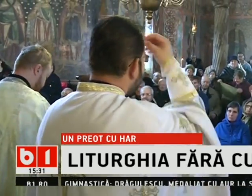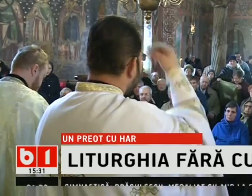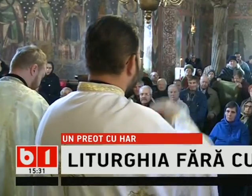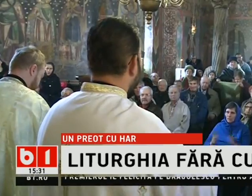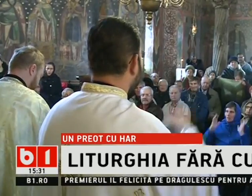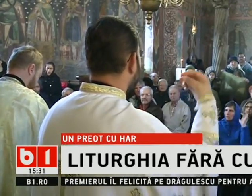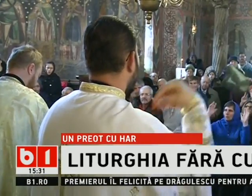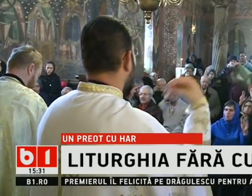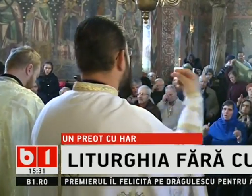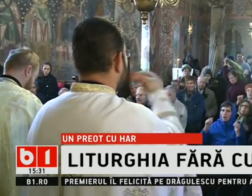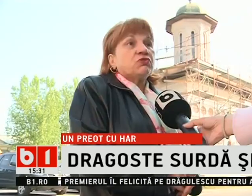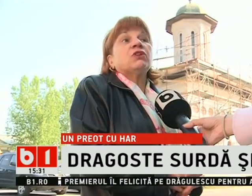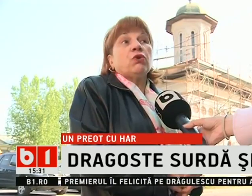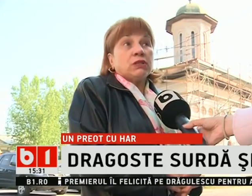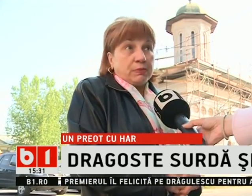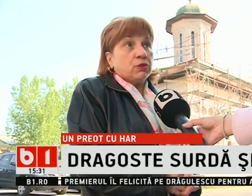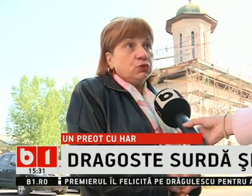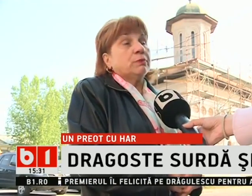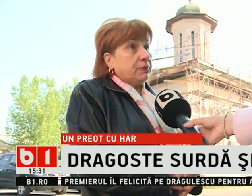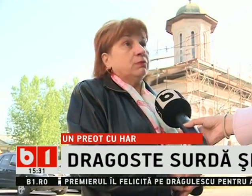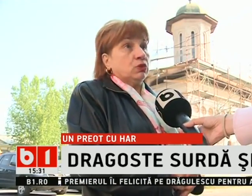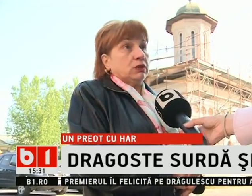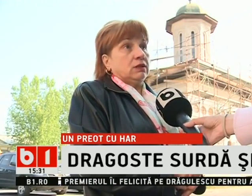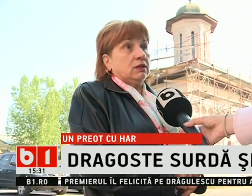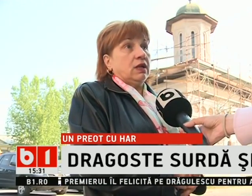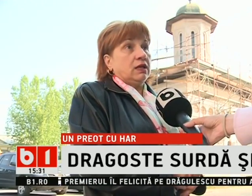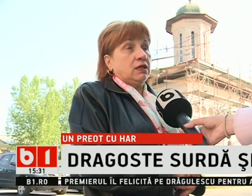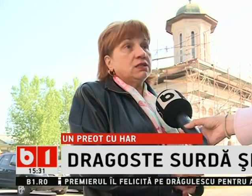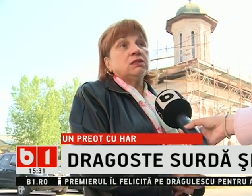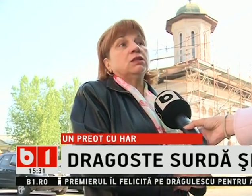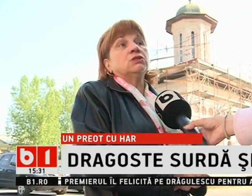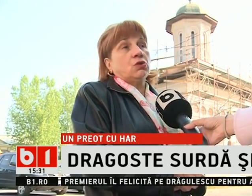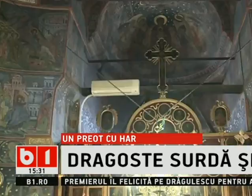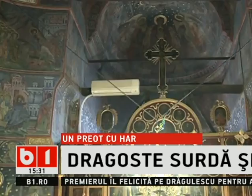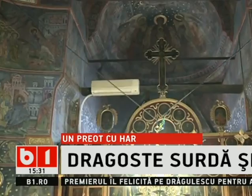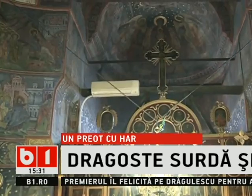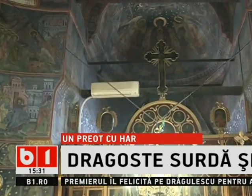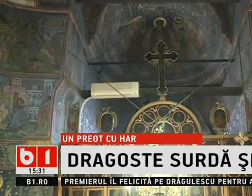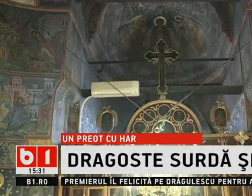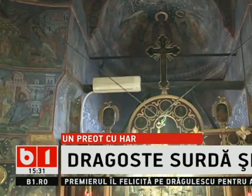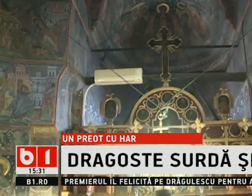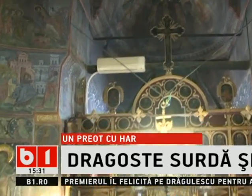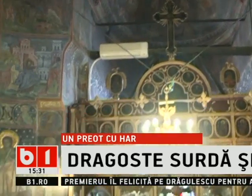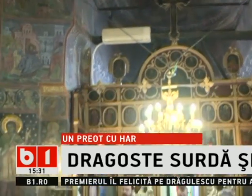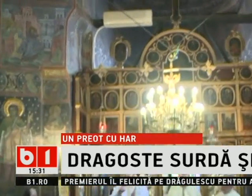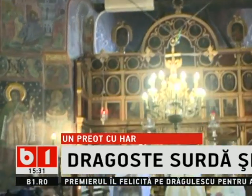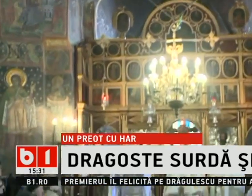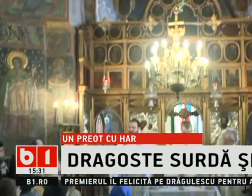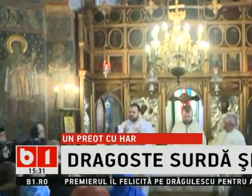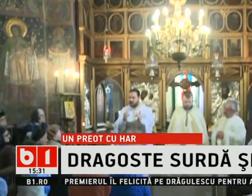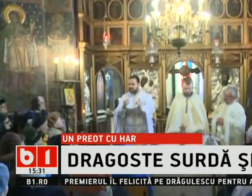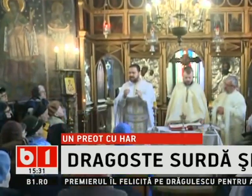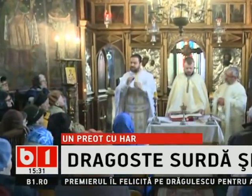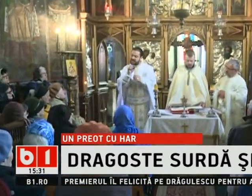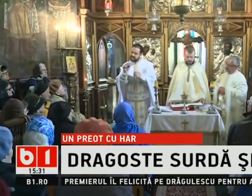familie, ca o familie lărgită aici. E o atmosferă foarte plăcută, în primul rând, la ei. Ei sunt niște oameni, acești oameni tăcuți, acești